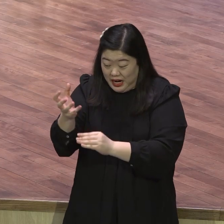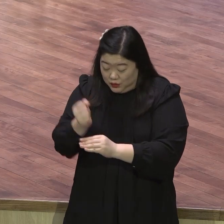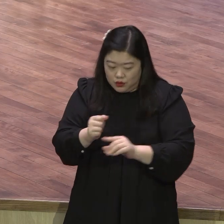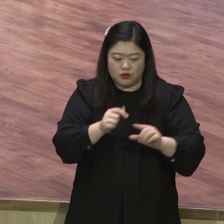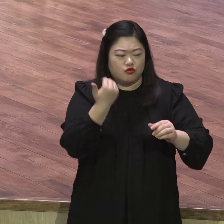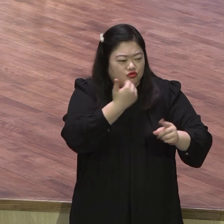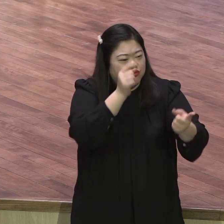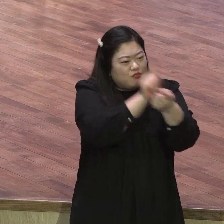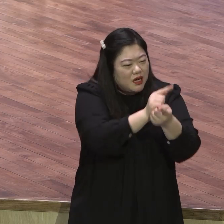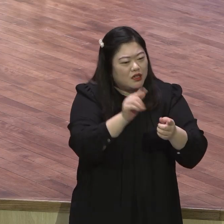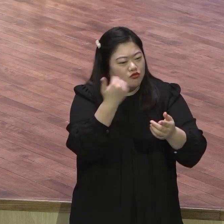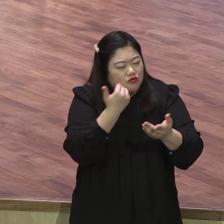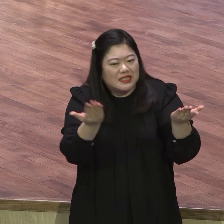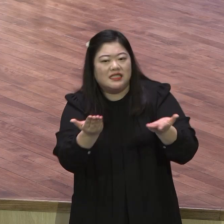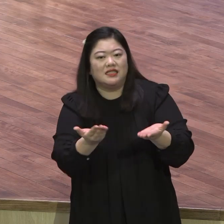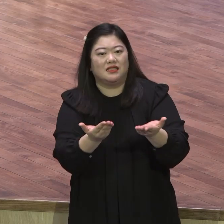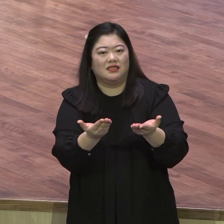아닙니다. 시급한 거